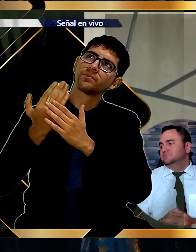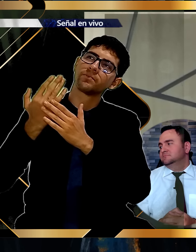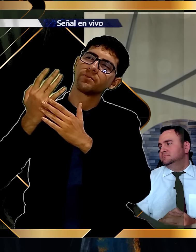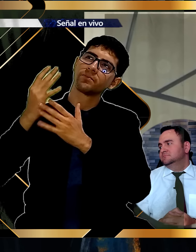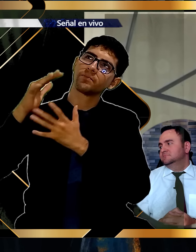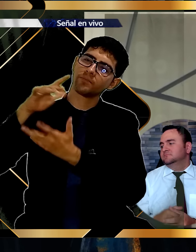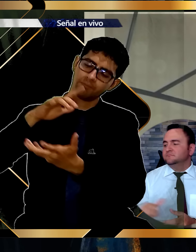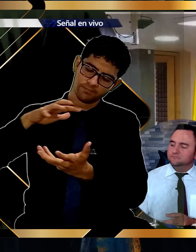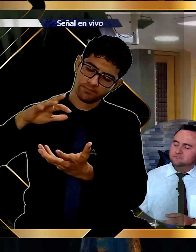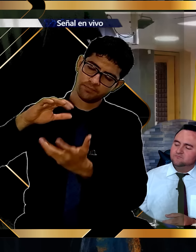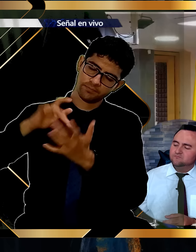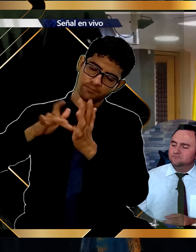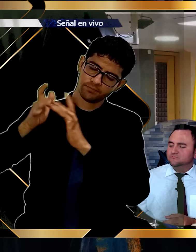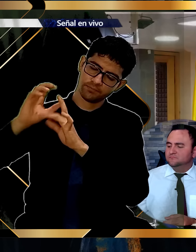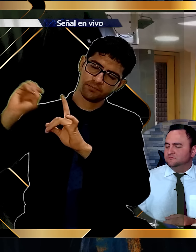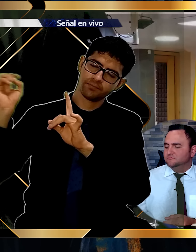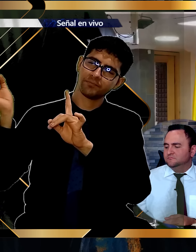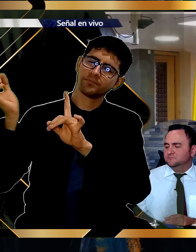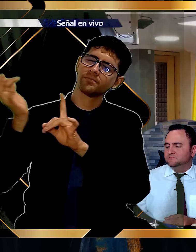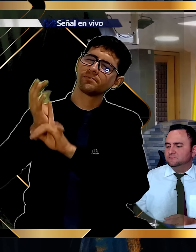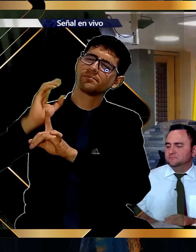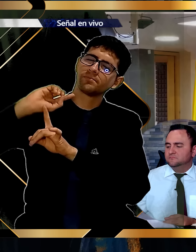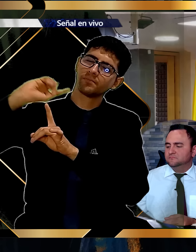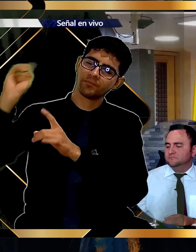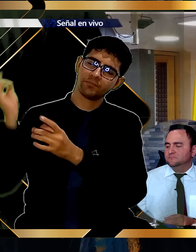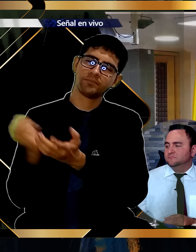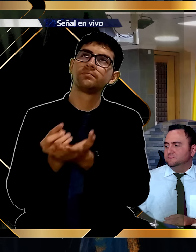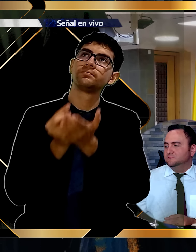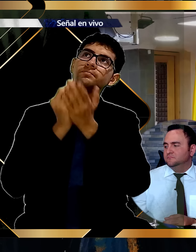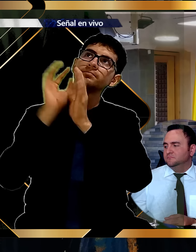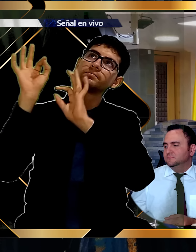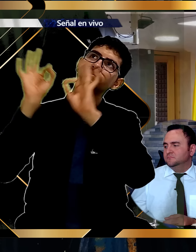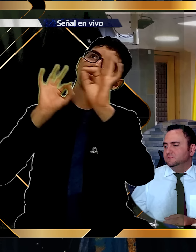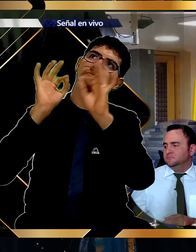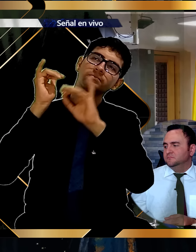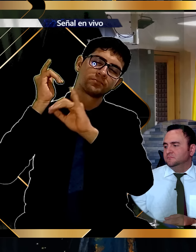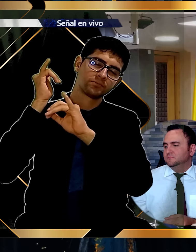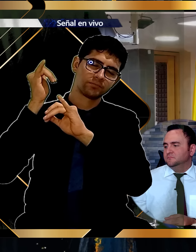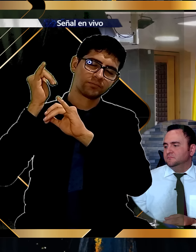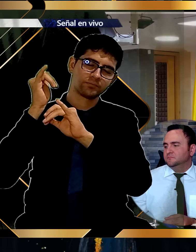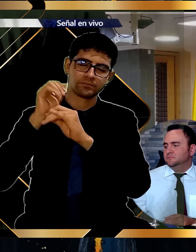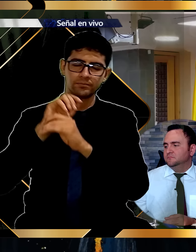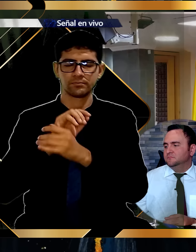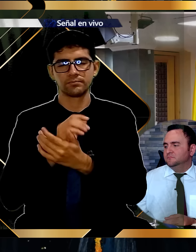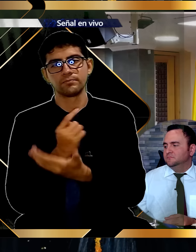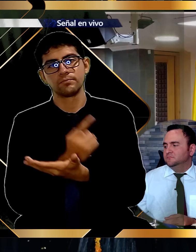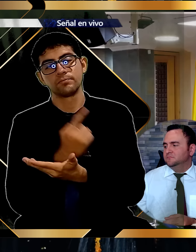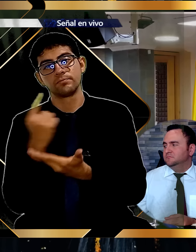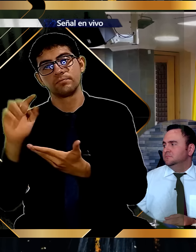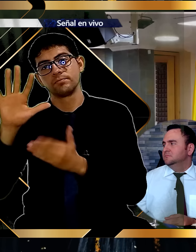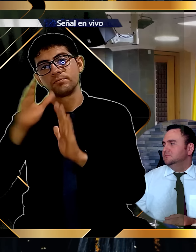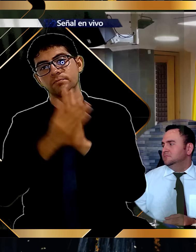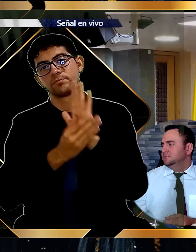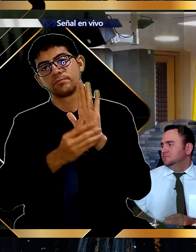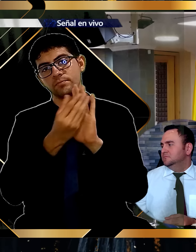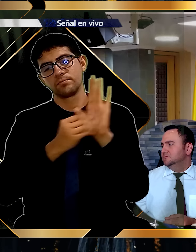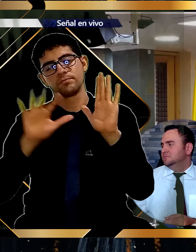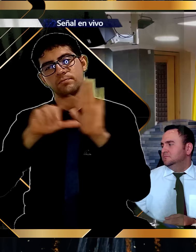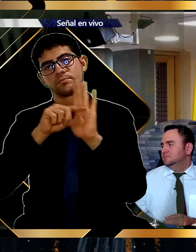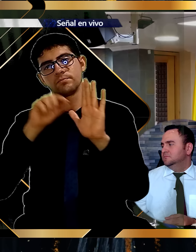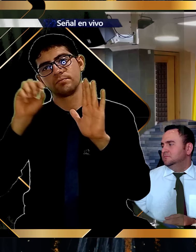iglesia. La está preparando. Efesios 5:26. Para santificarla,